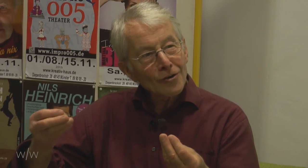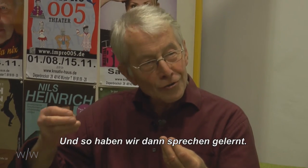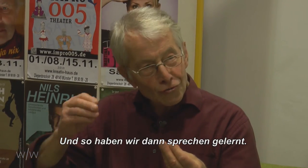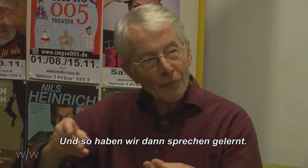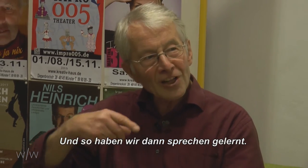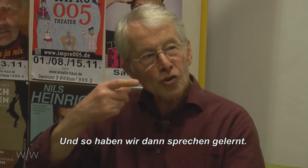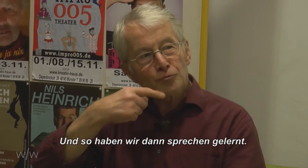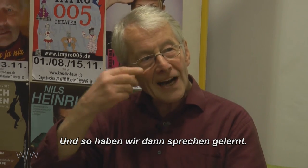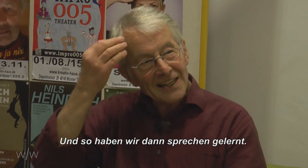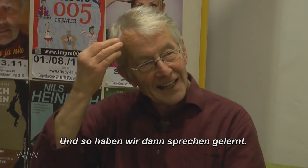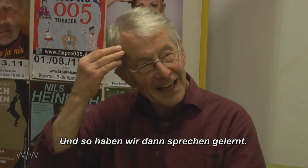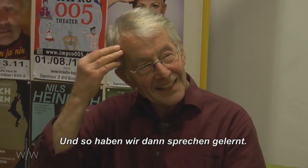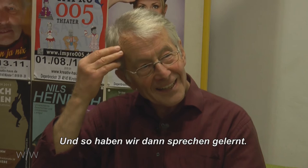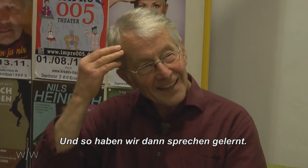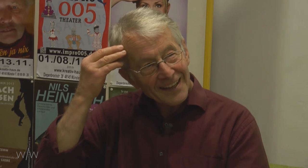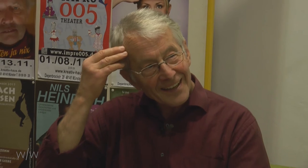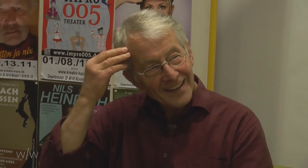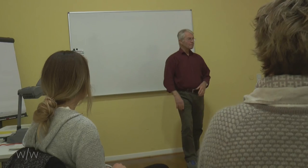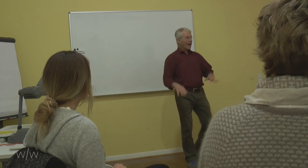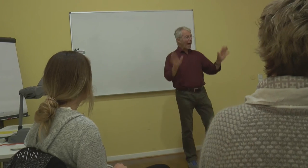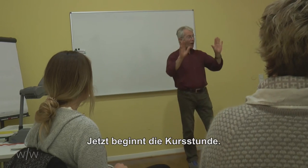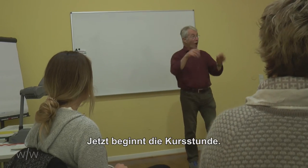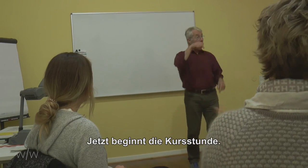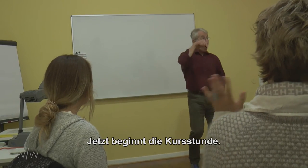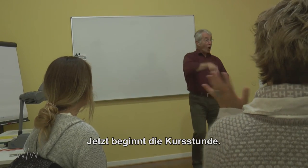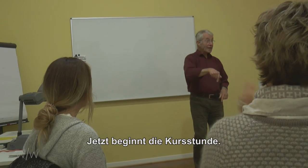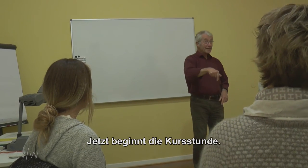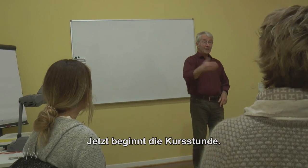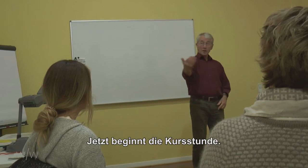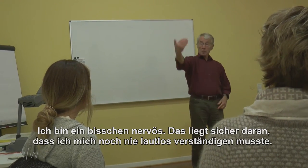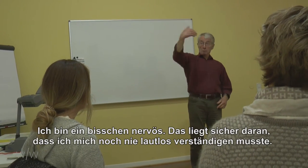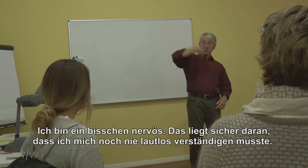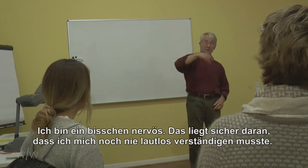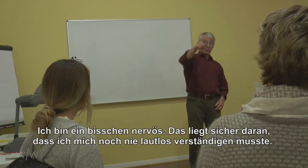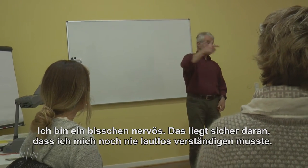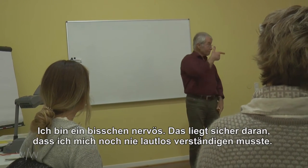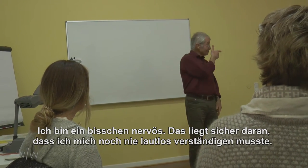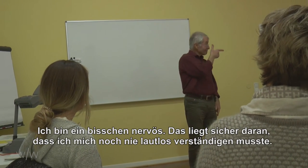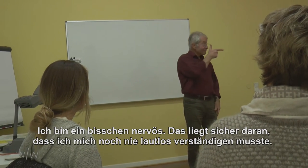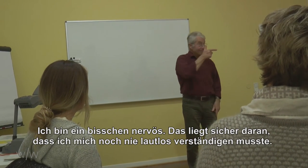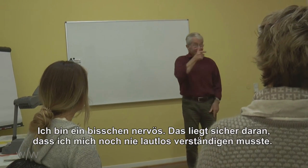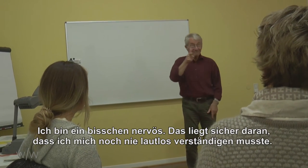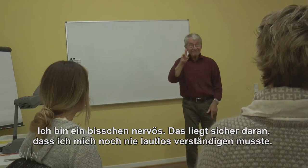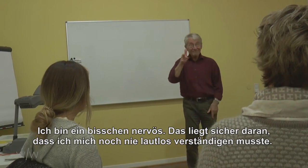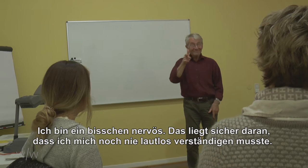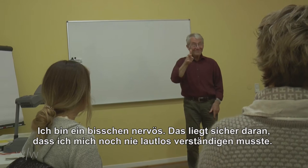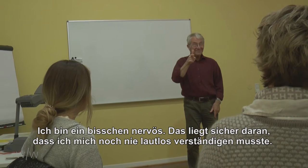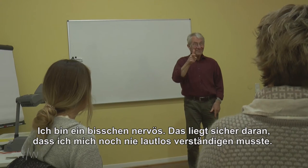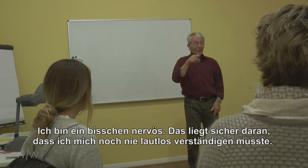Und so haben wir dann Sprachen gelernt. Jetzt beginnt die Kursstunde. Ich bin ein bisschen nervös. Das liegt sicher daran, dass ich mich noch nie